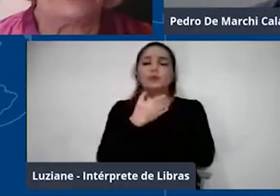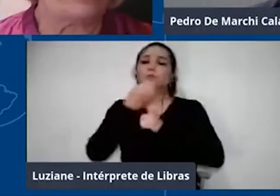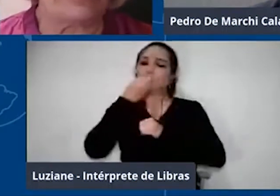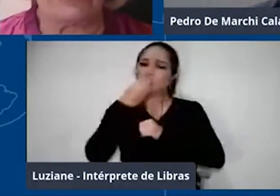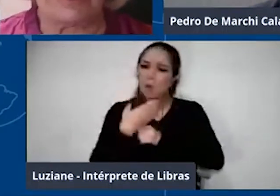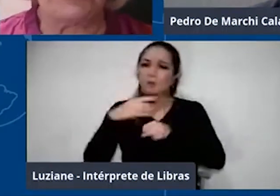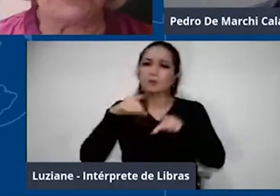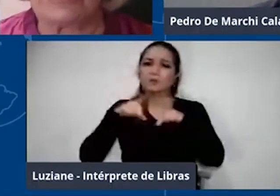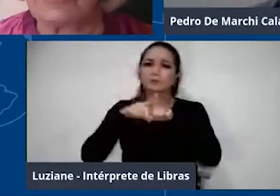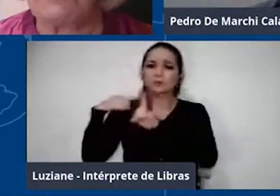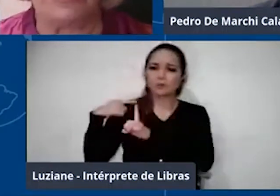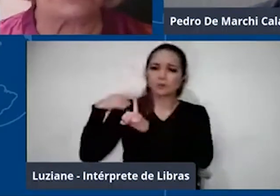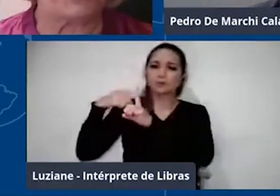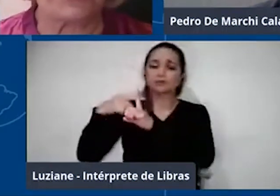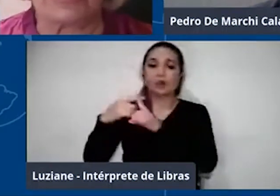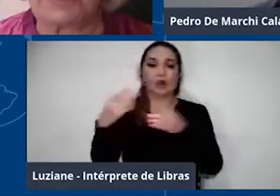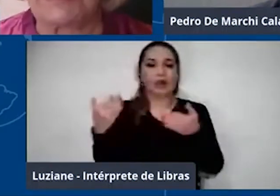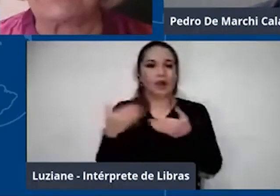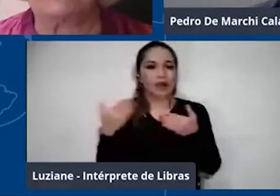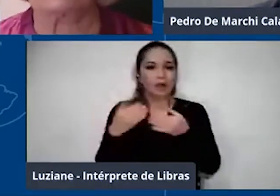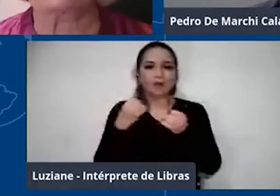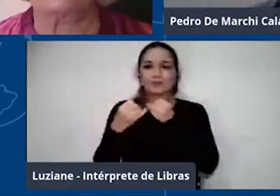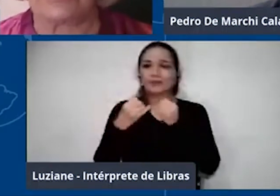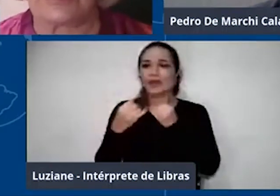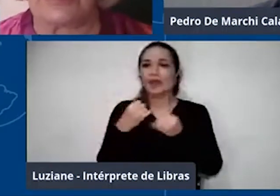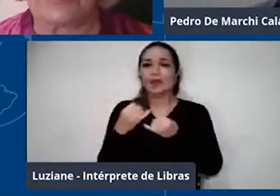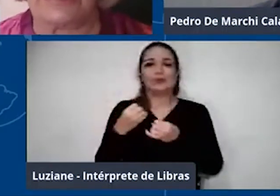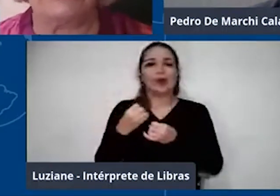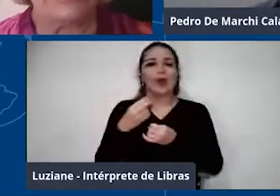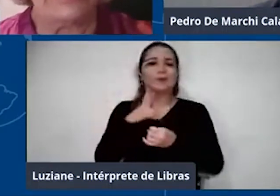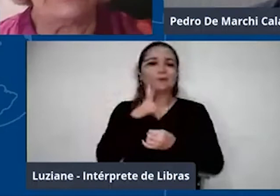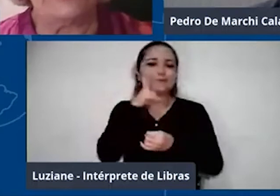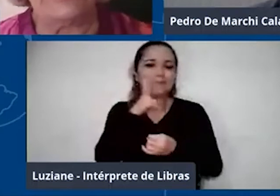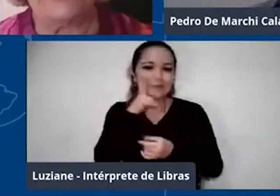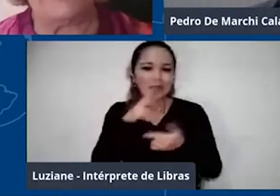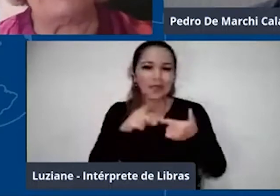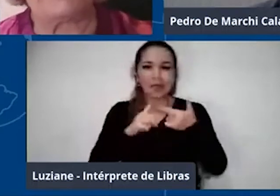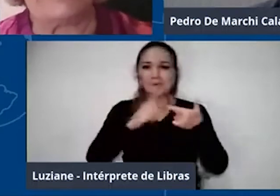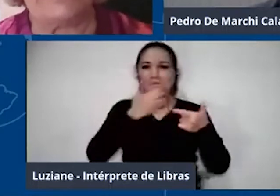positiva. Agora, a produção de vinhos, produção de maçãs que nós temos,